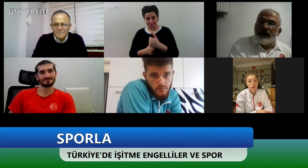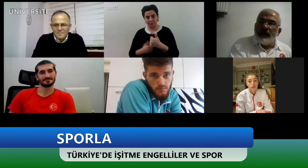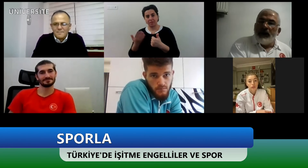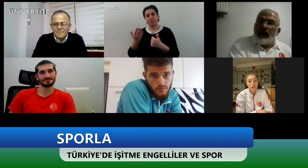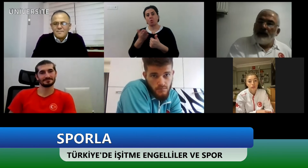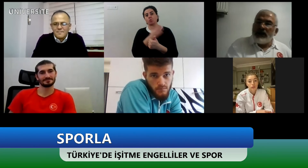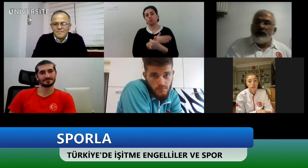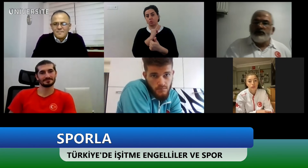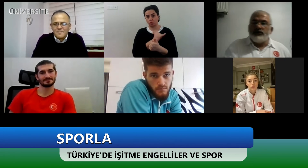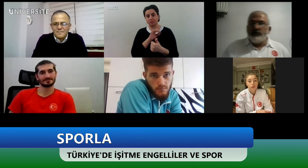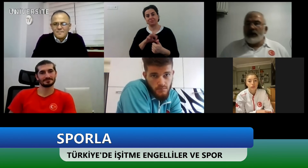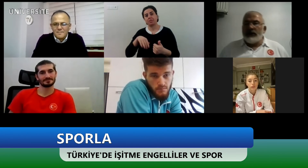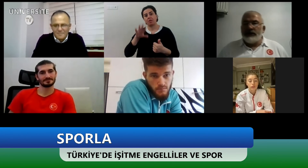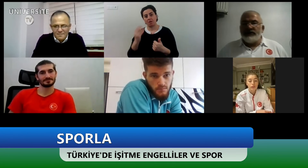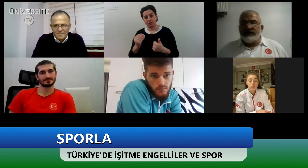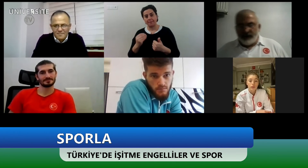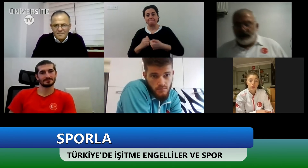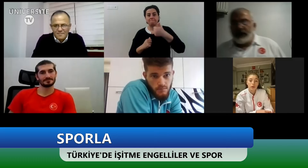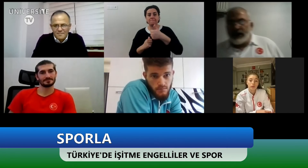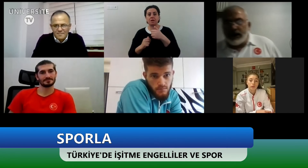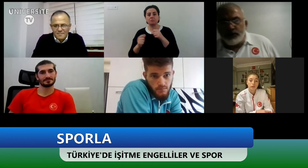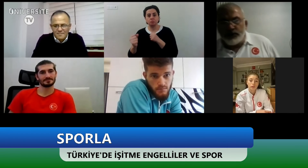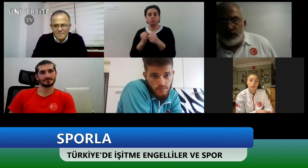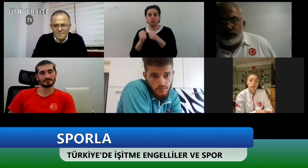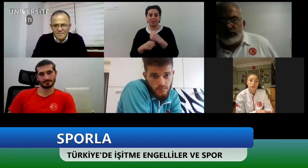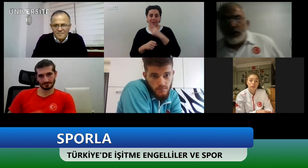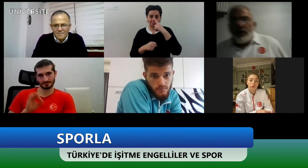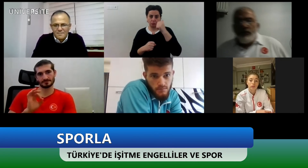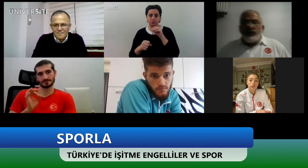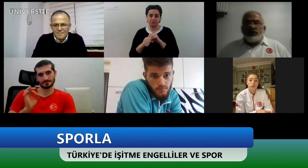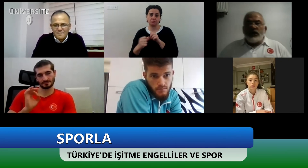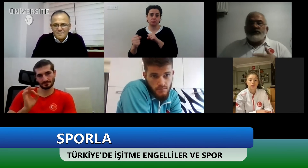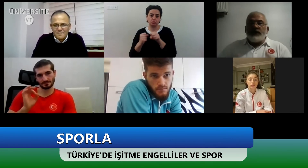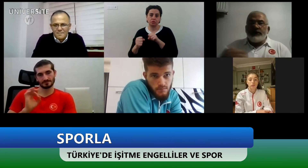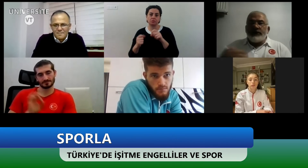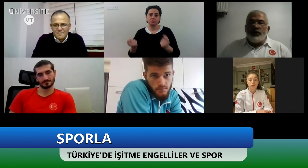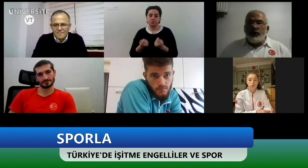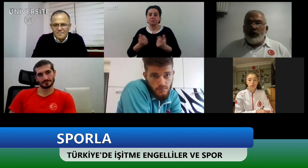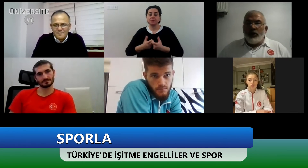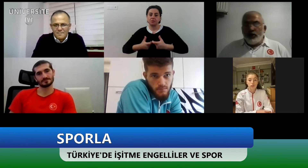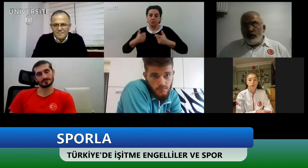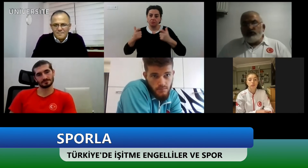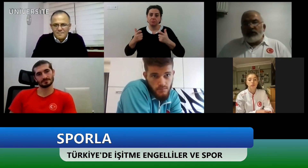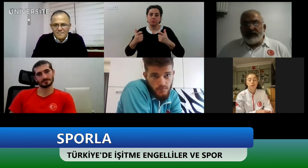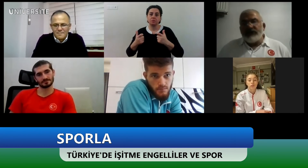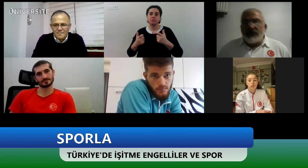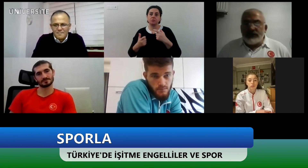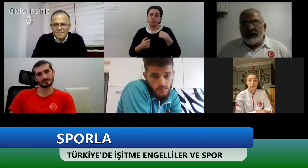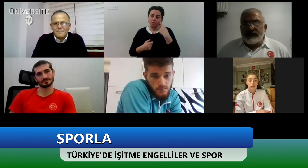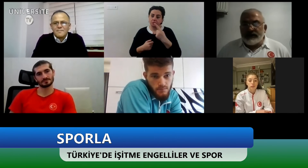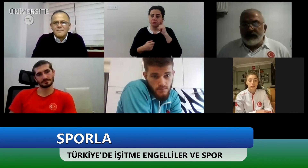söyleyeyim. Ama sağ olsun bakanlığımız ve genel müdürlüğümüz bu çalışmaları görüyor. 3